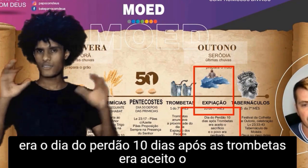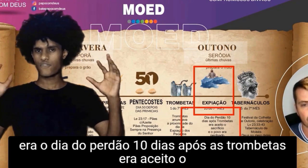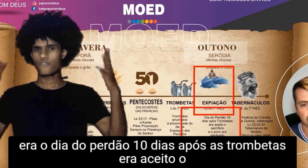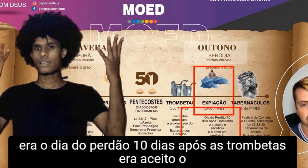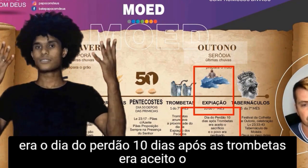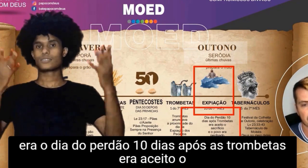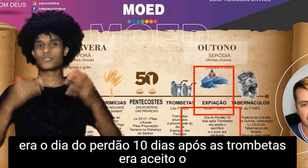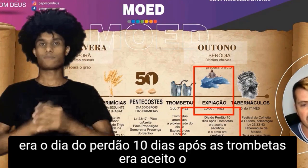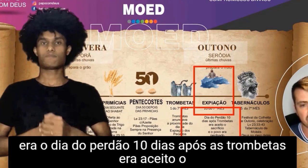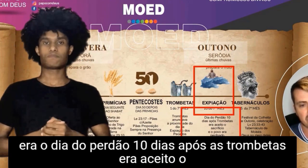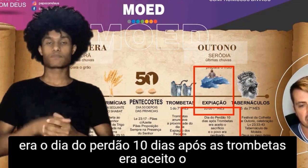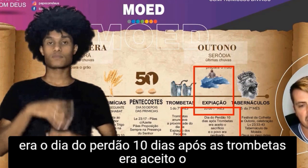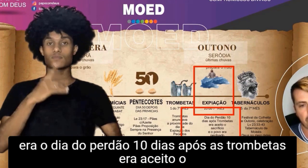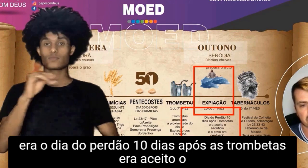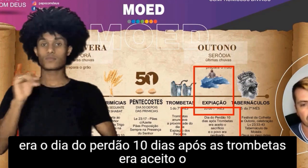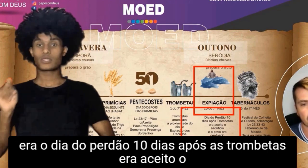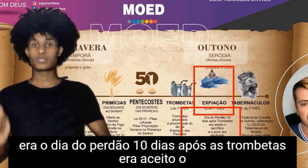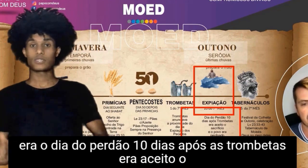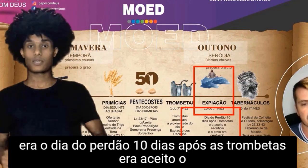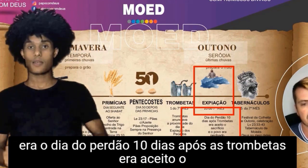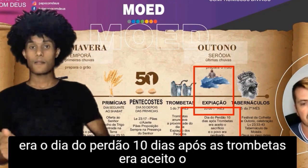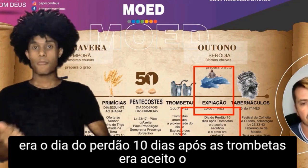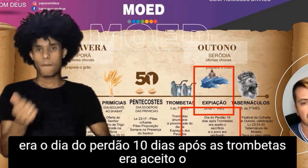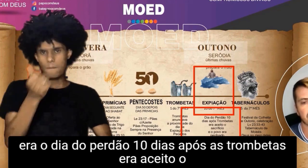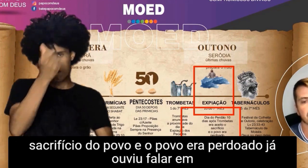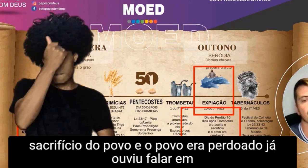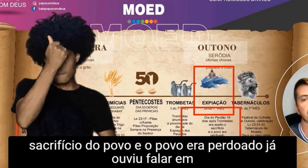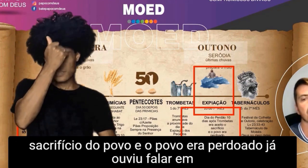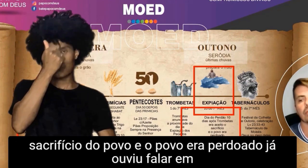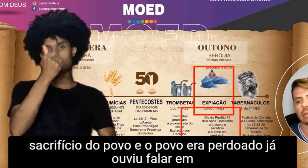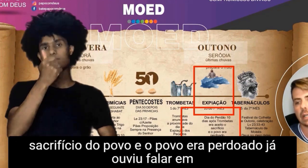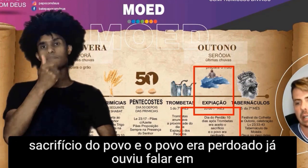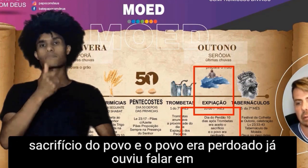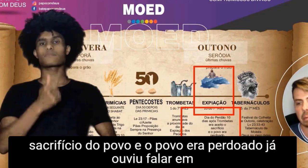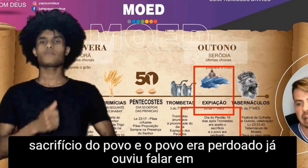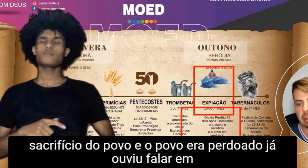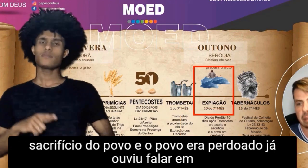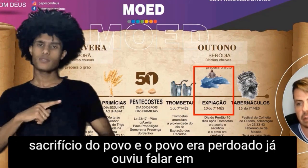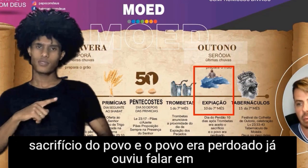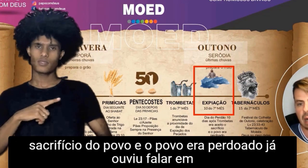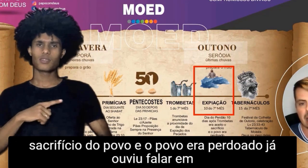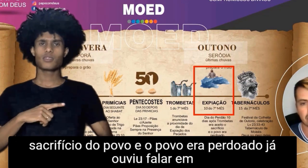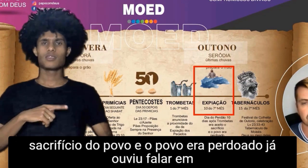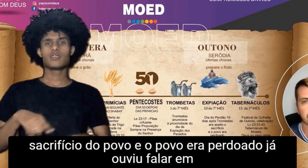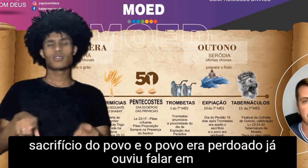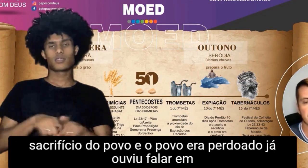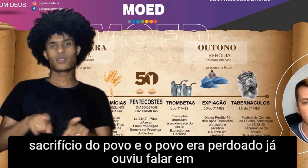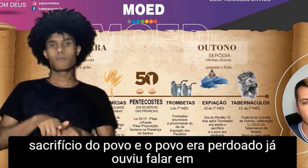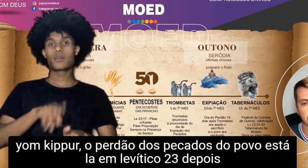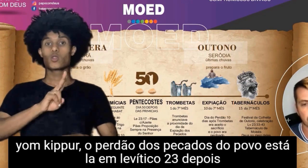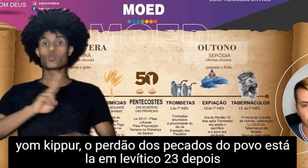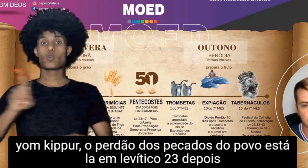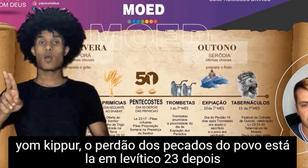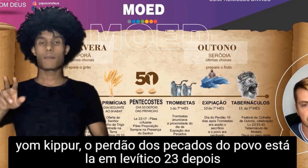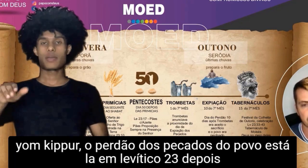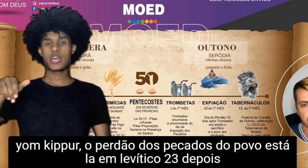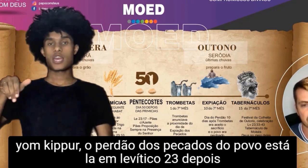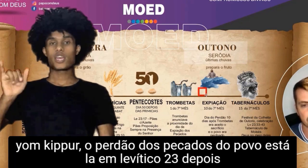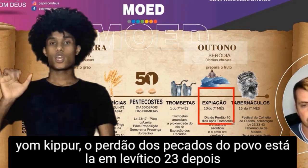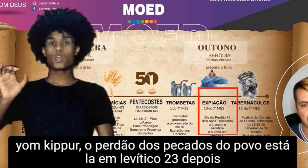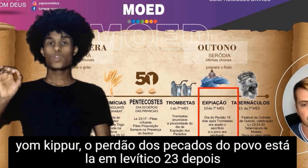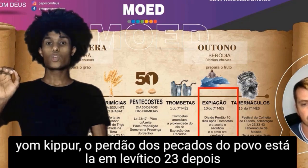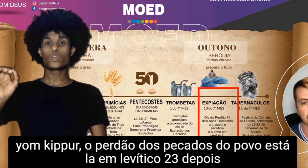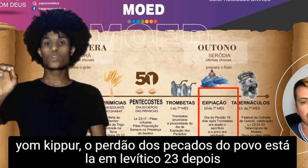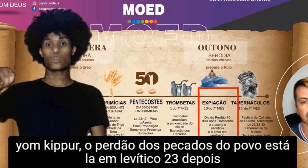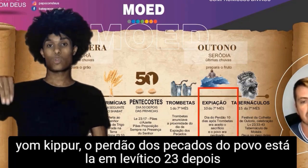do perdão. 10 dias após as trombetas era aceito o sacrifício do povo e o povo era perdoado. Já ouviu falar em Yom Kippur, o